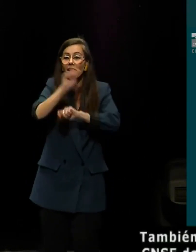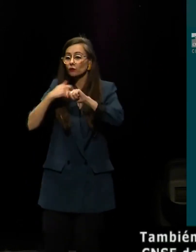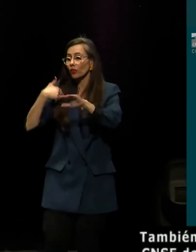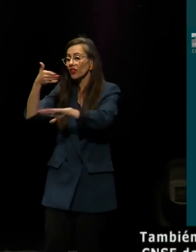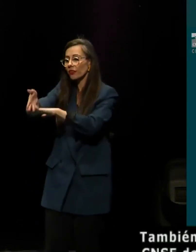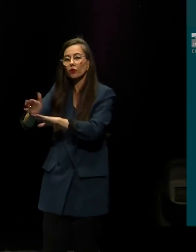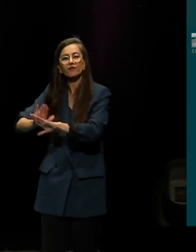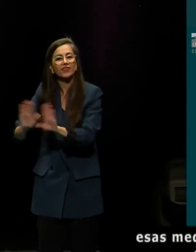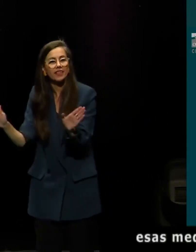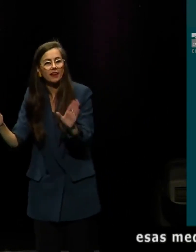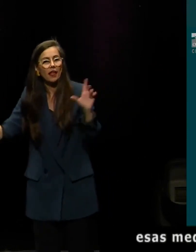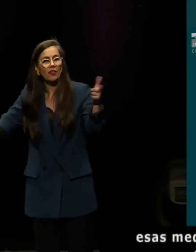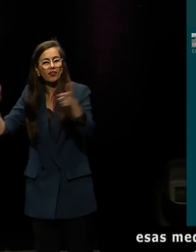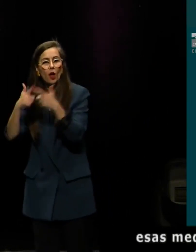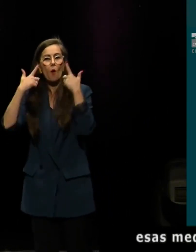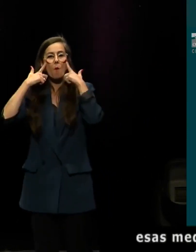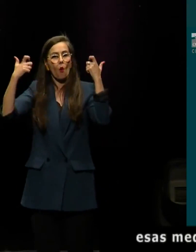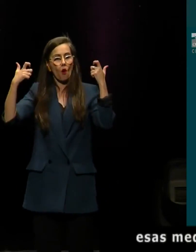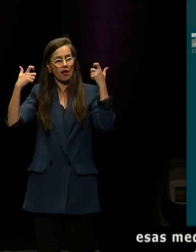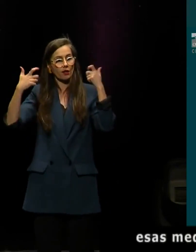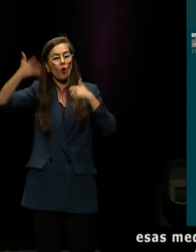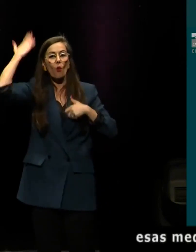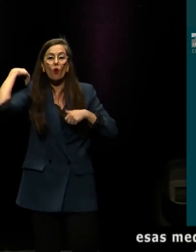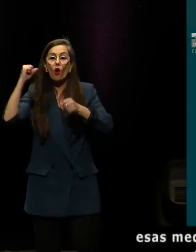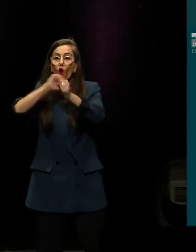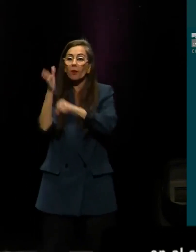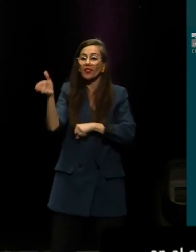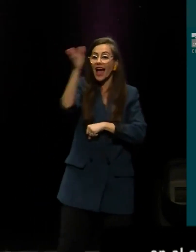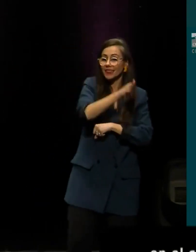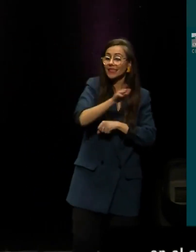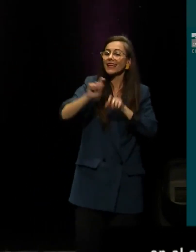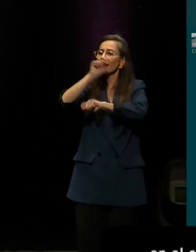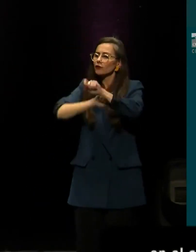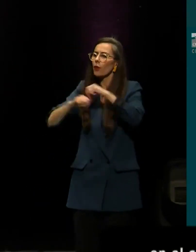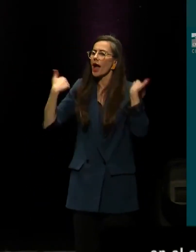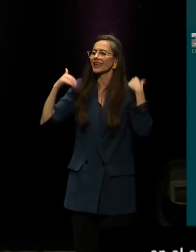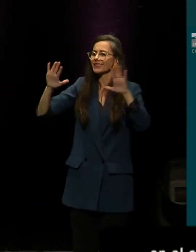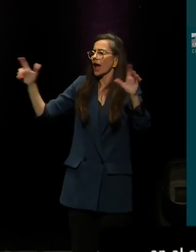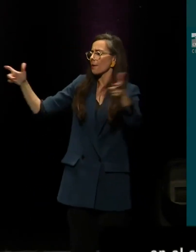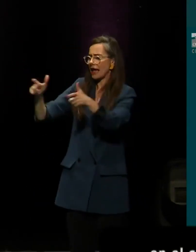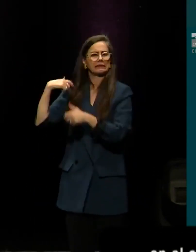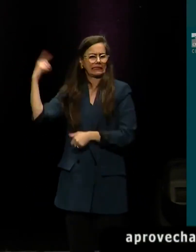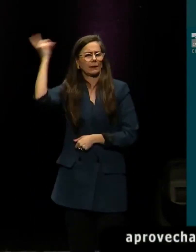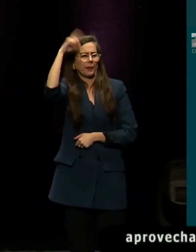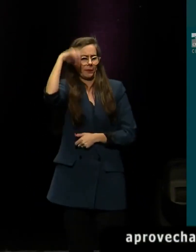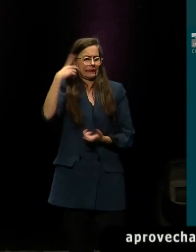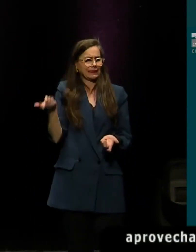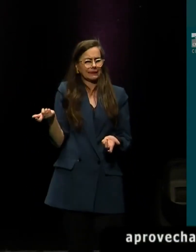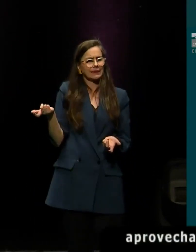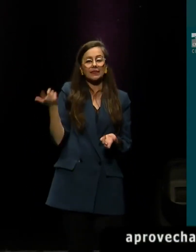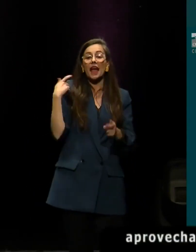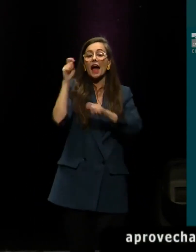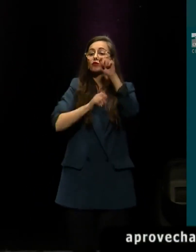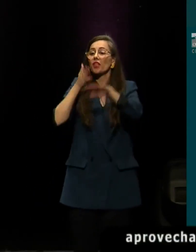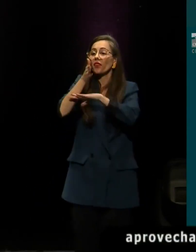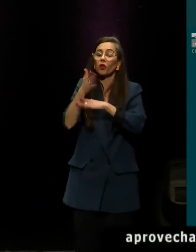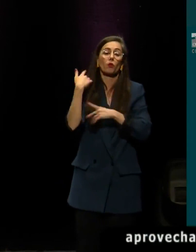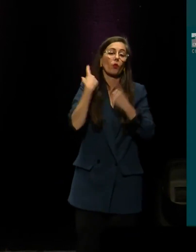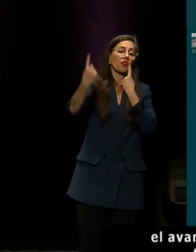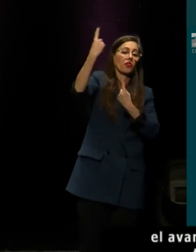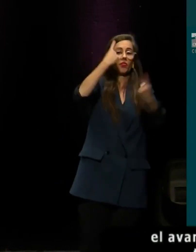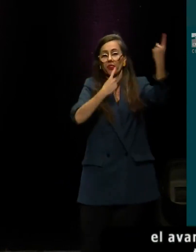las ventajas que nos daba el avance de las nuevas tecnologías para intentar paliar las consecuencias negativas que se